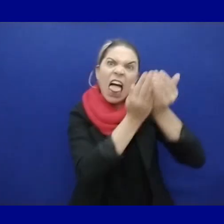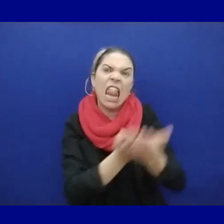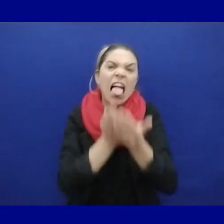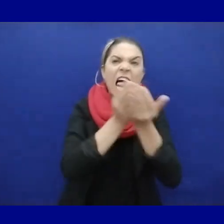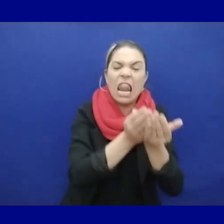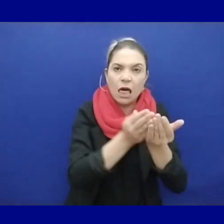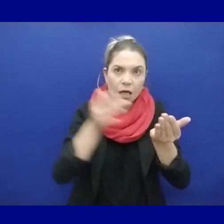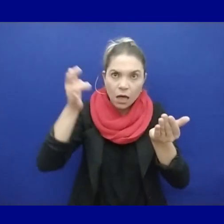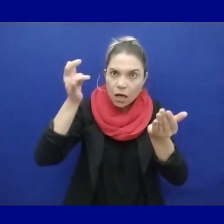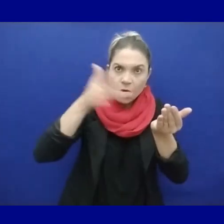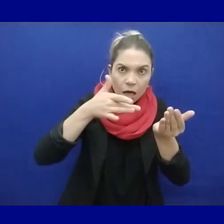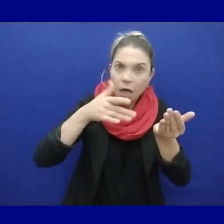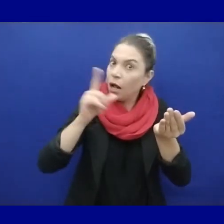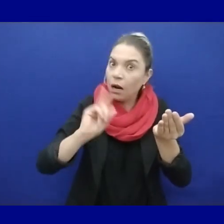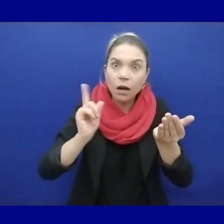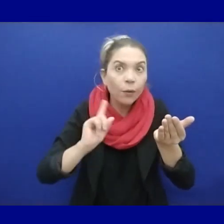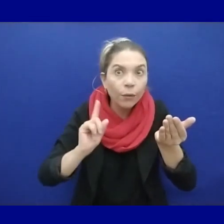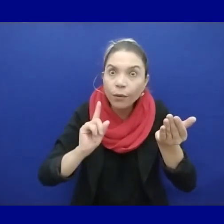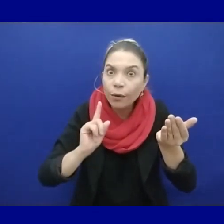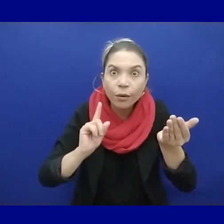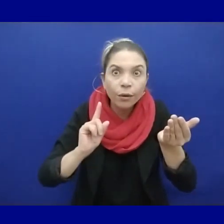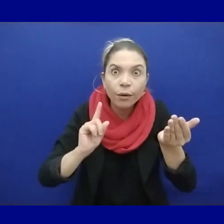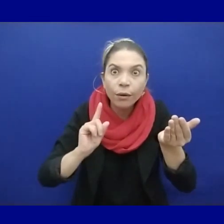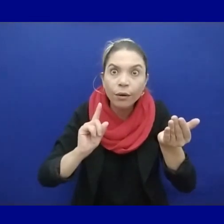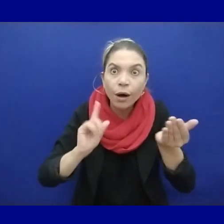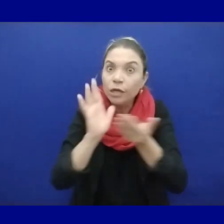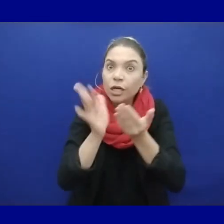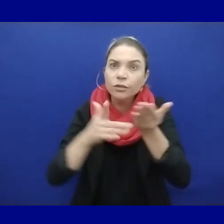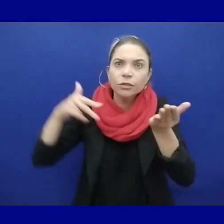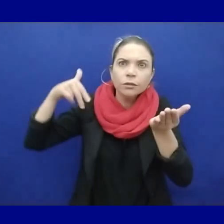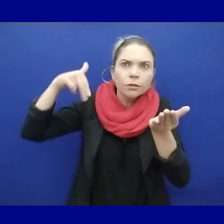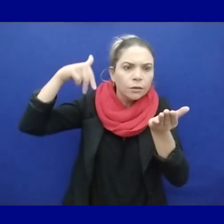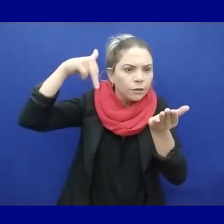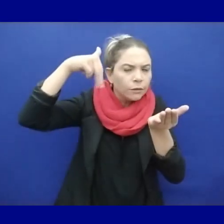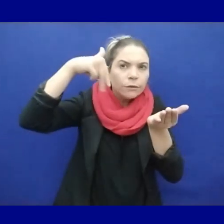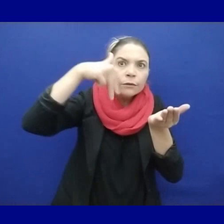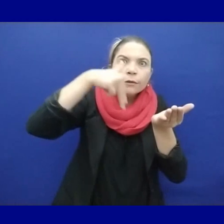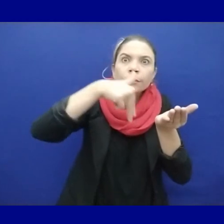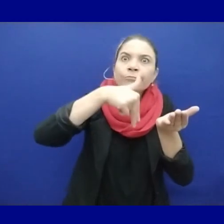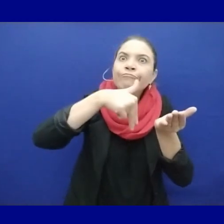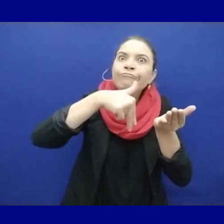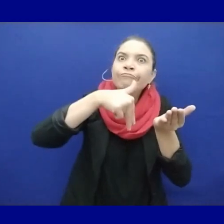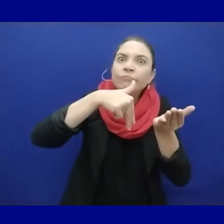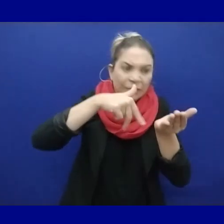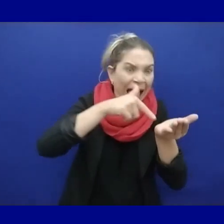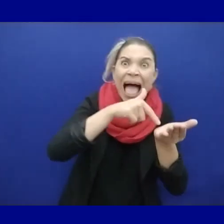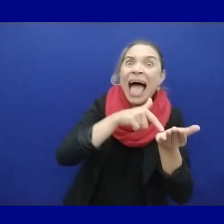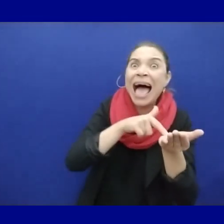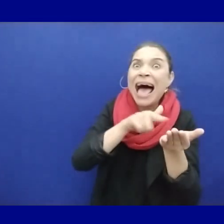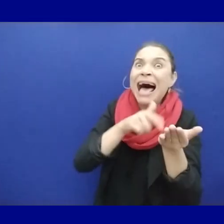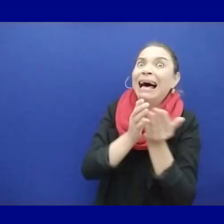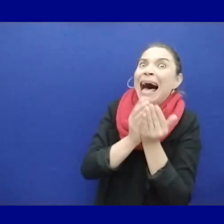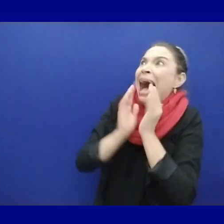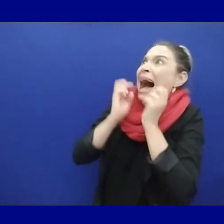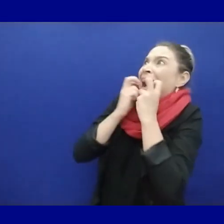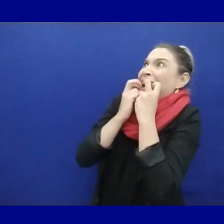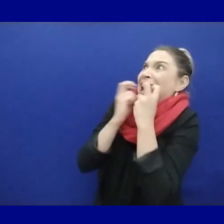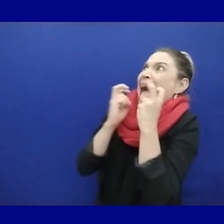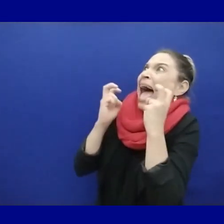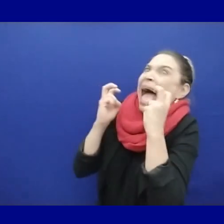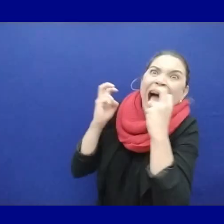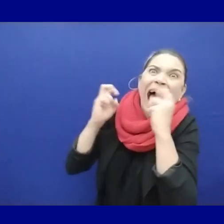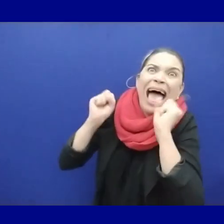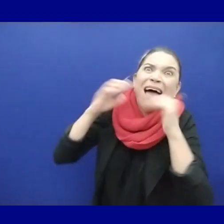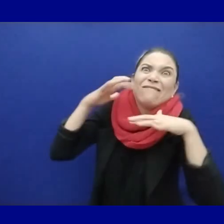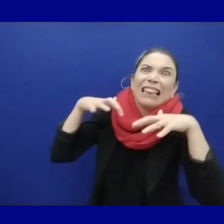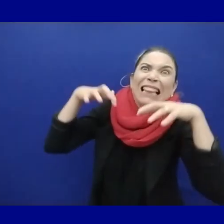o mar, e é claro, eles se espantam. Gritam: é um fantasma. O texto bíblico diz que eles estavam